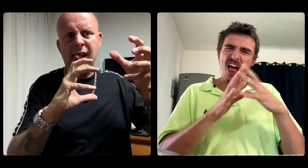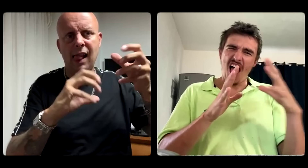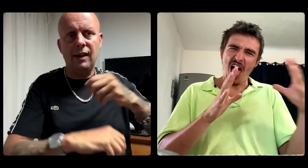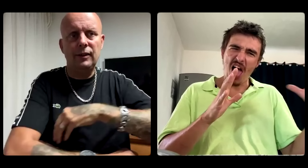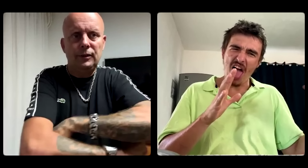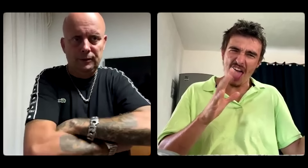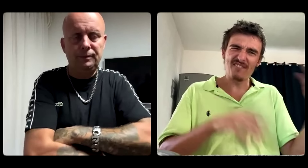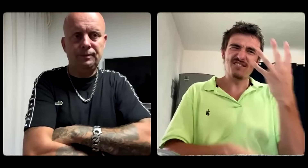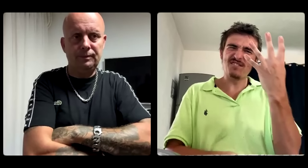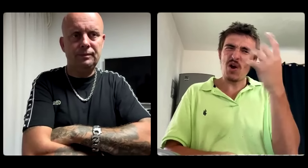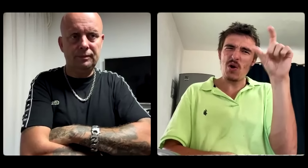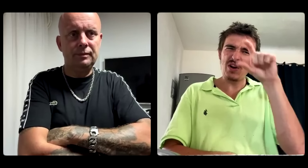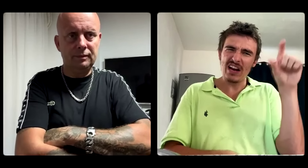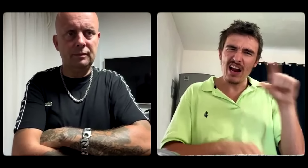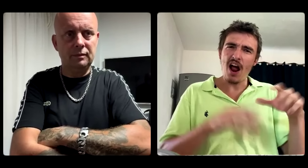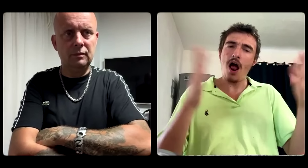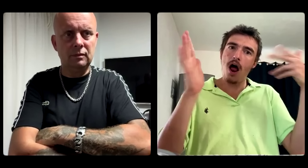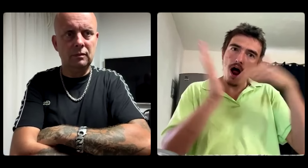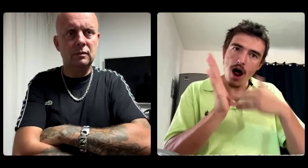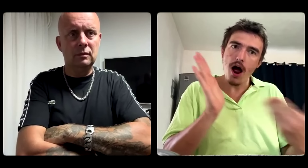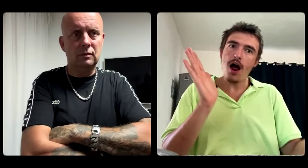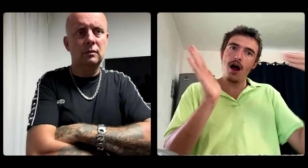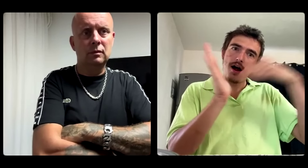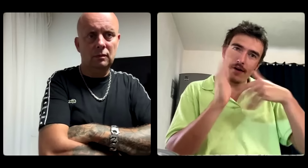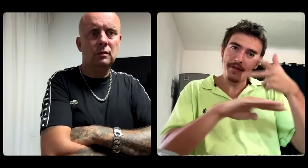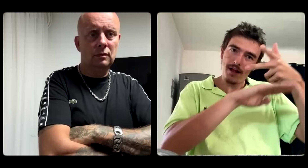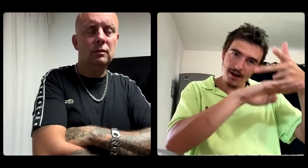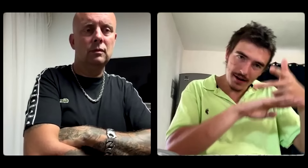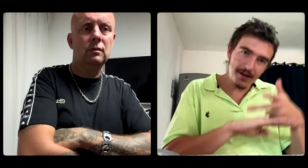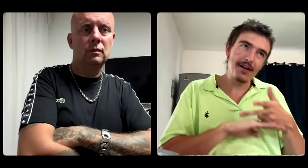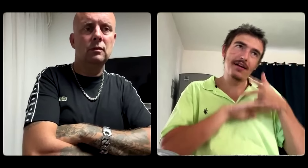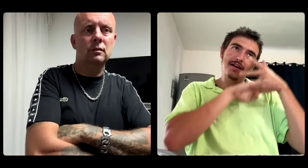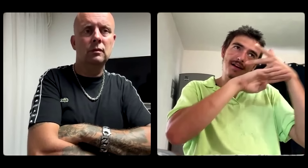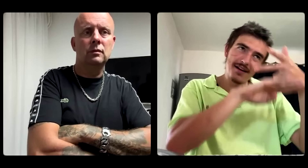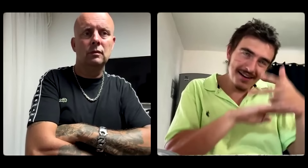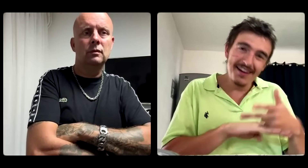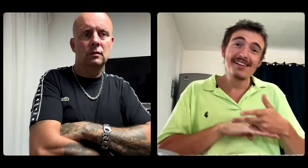Ja, echt iets verder door. Die doen maar meer van de uitspraak.